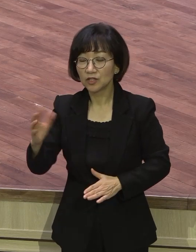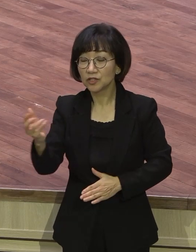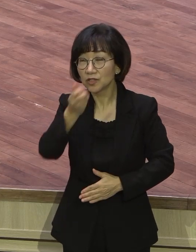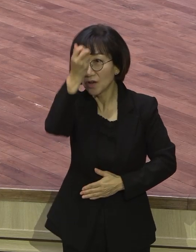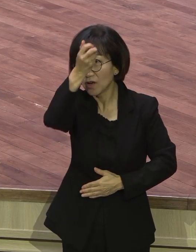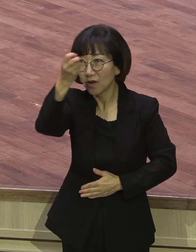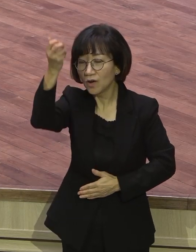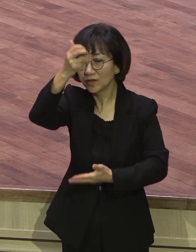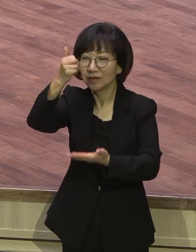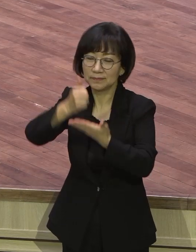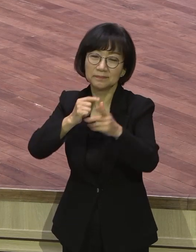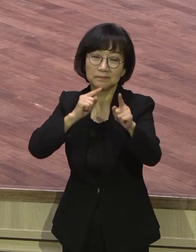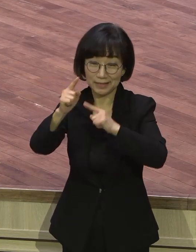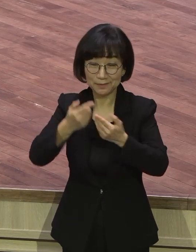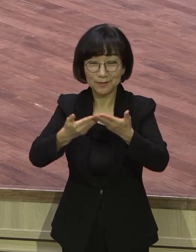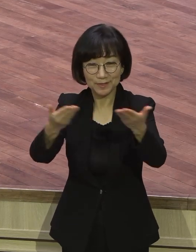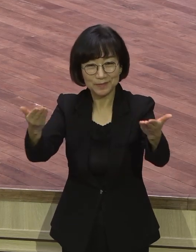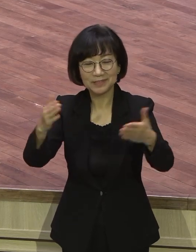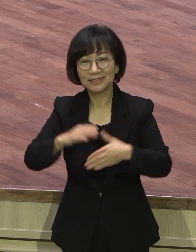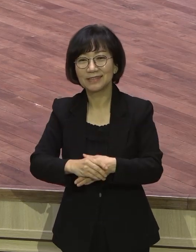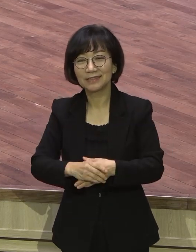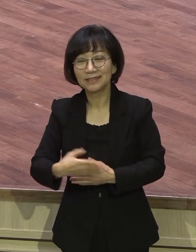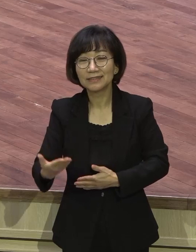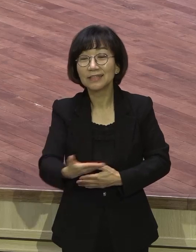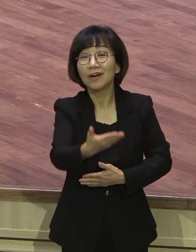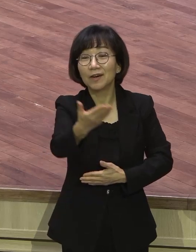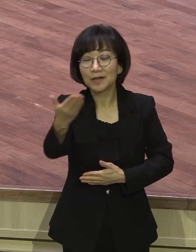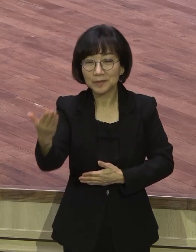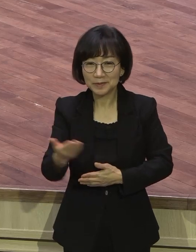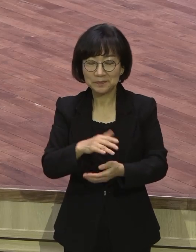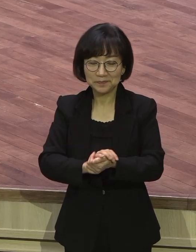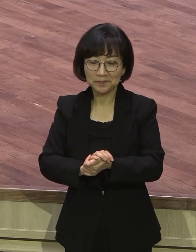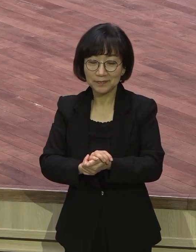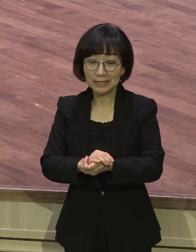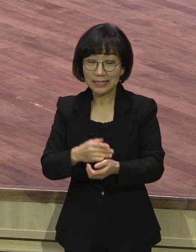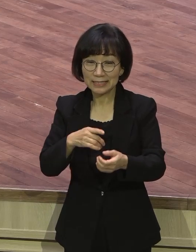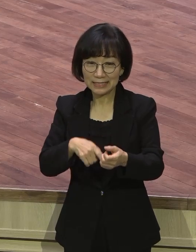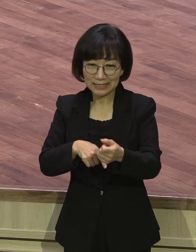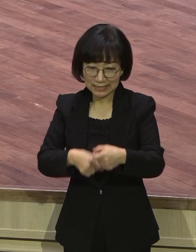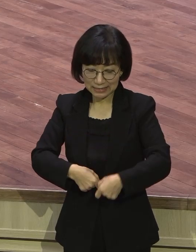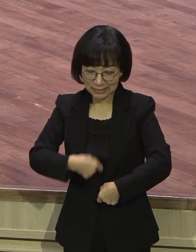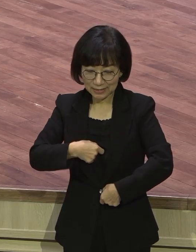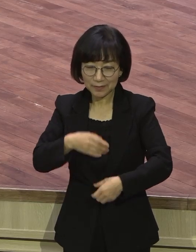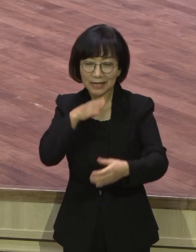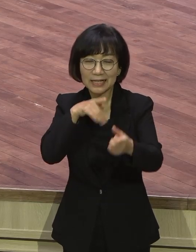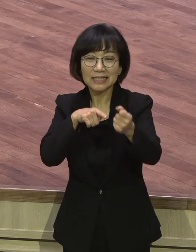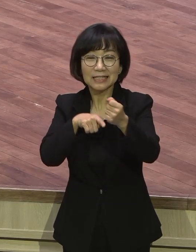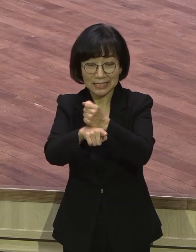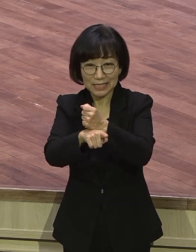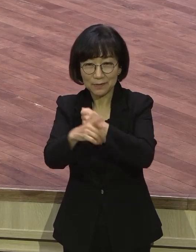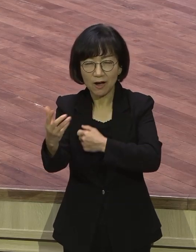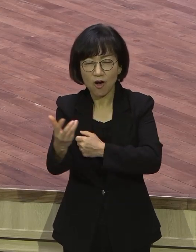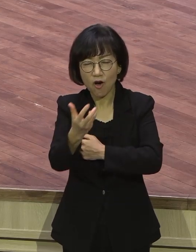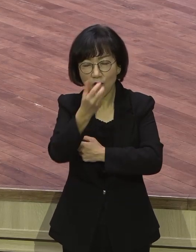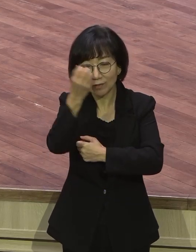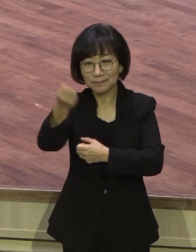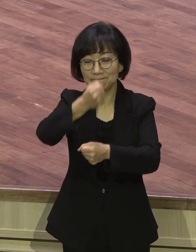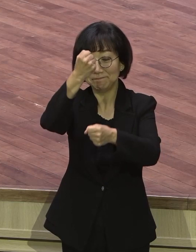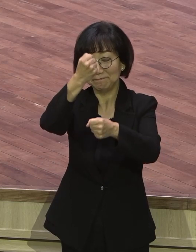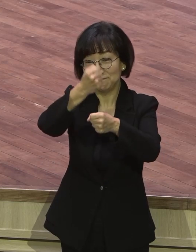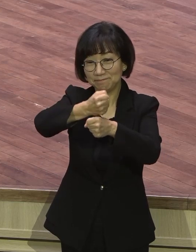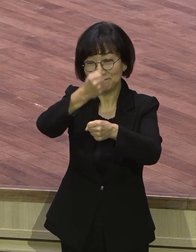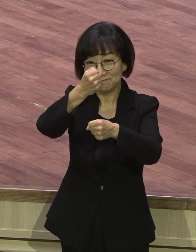여러분의 신명이 새롭게 되어서 하나님을 따라 의와 진리와 거룩함을 지으신 받은 새 사람을